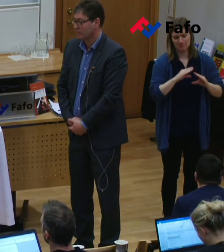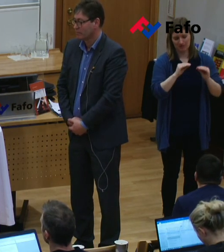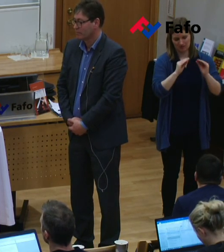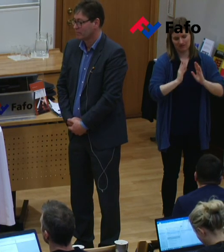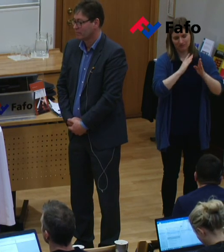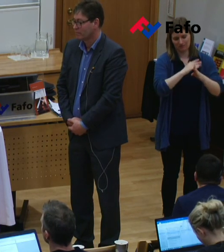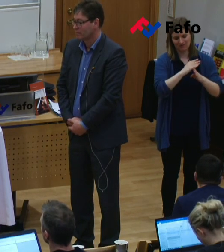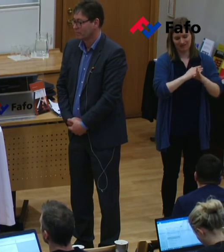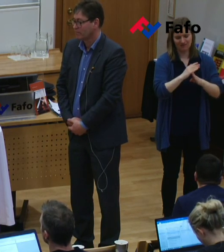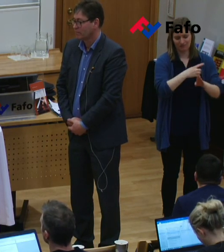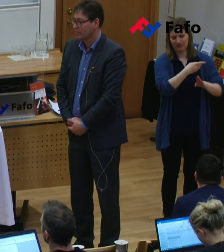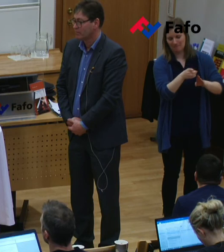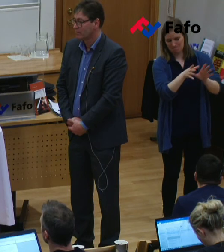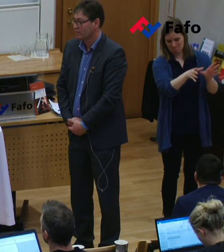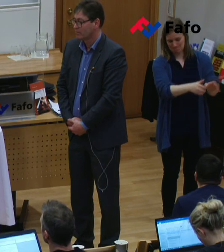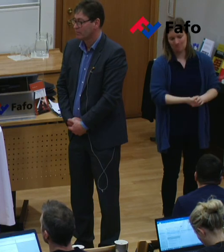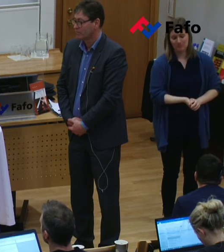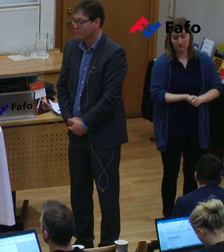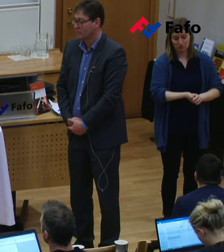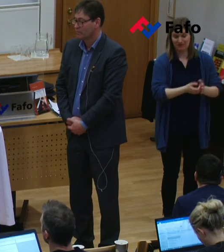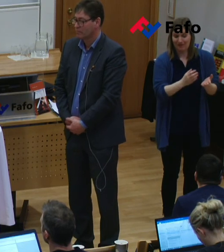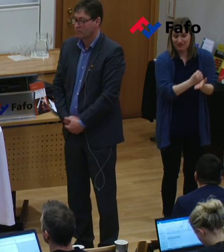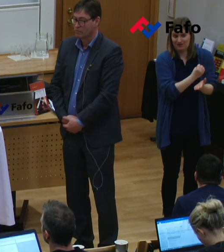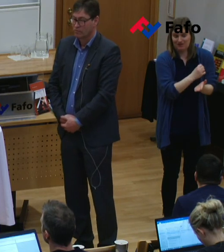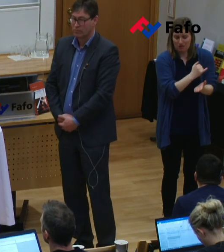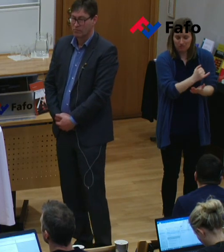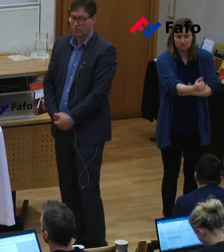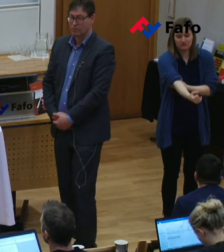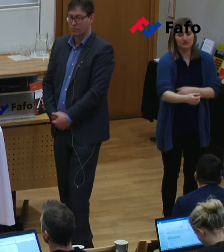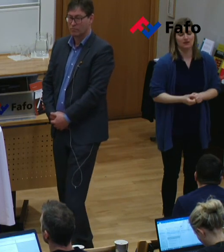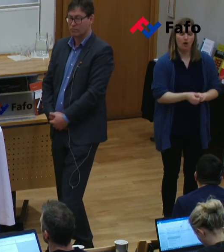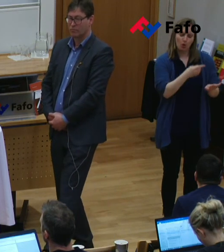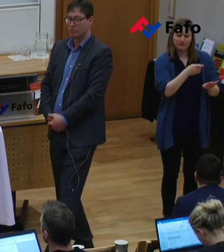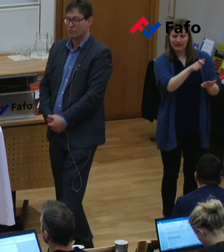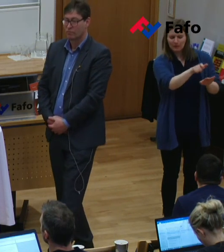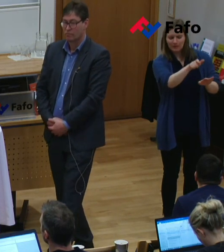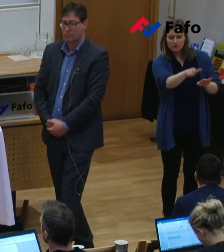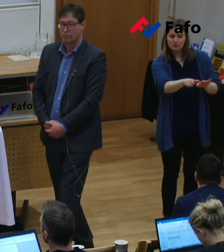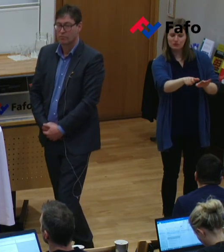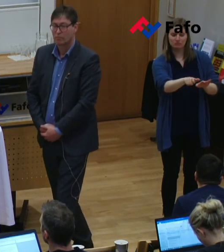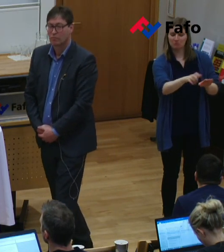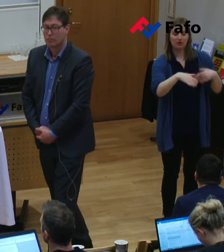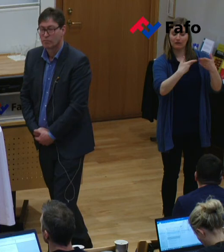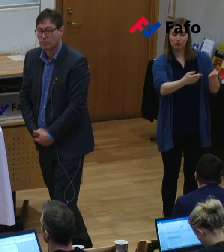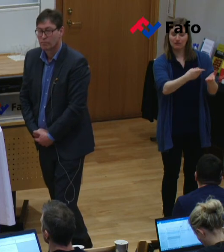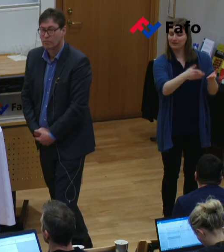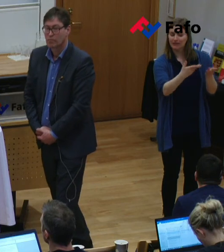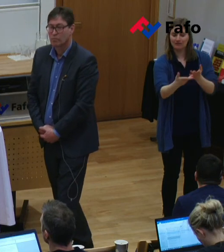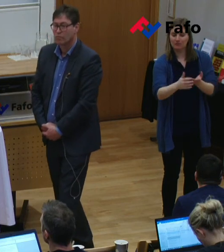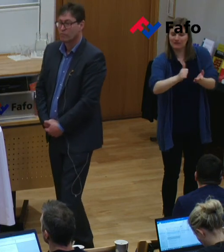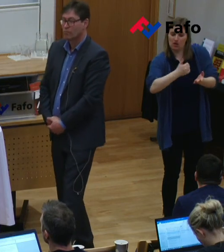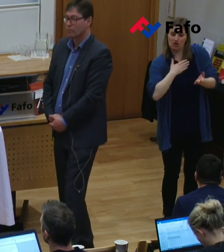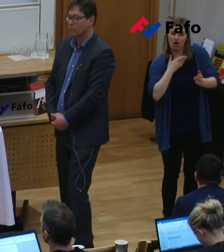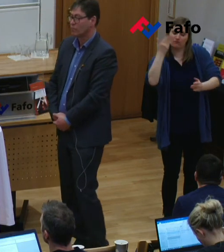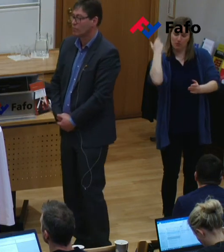livskvalitet for det gjelder. Så det absolutt verdt det. Og det personer som ikke har fått de tjenestene de skal ha tidligere.